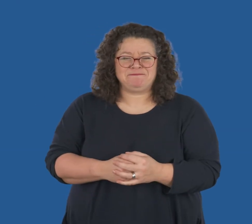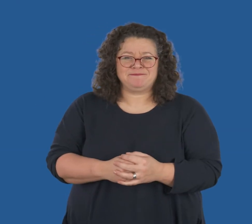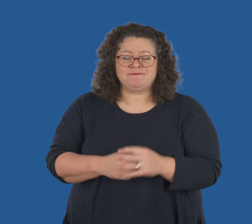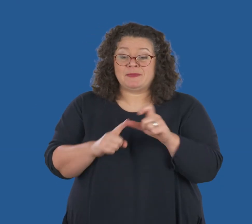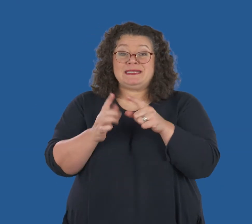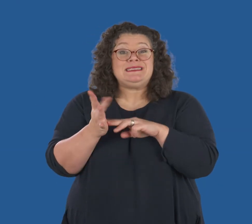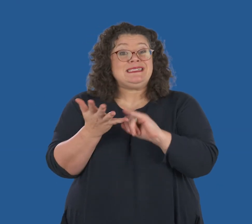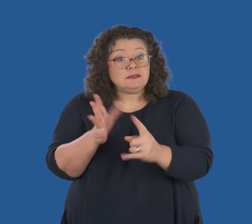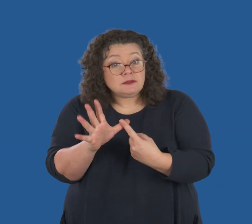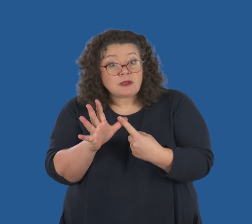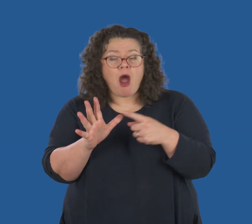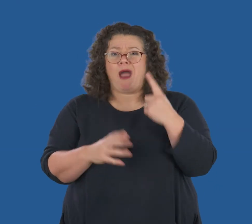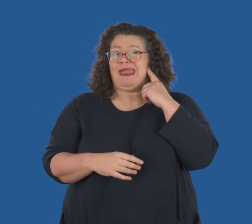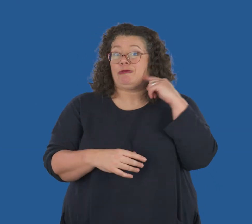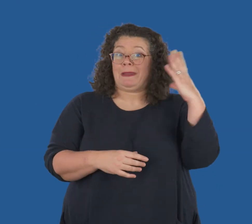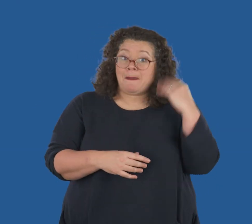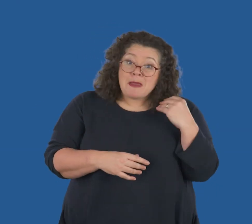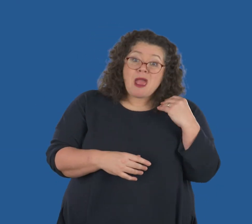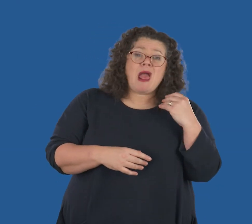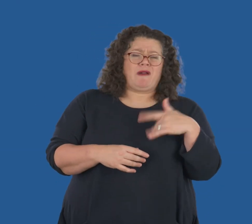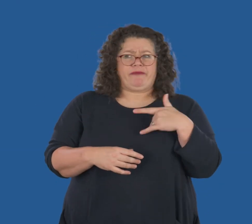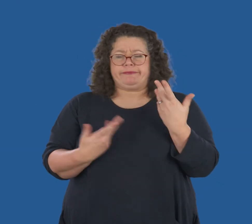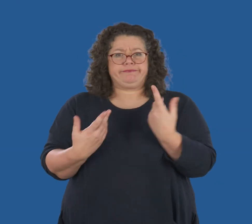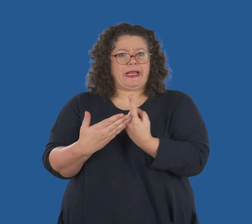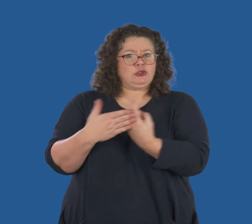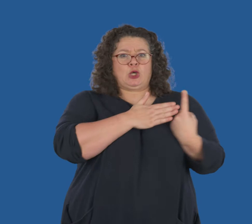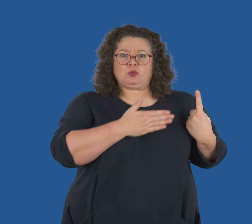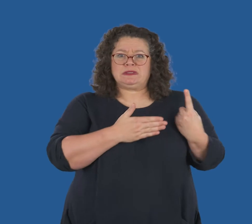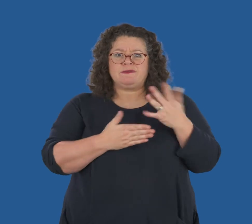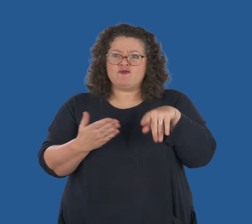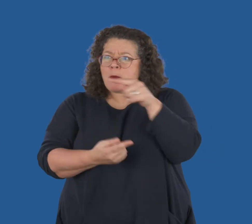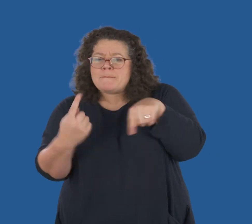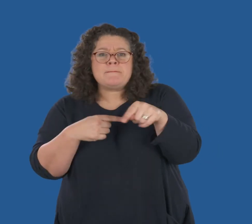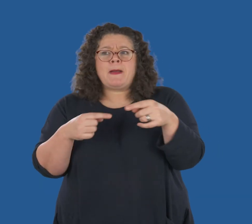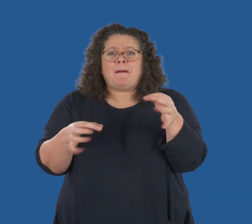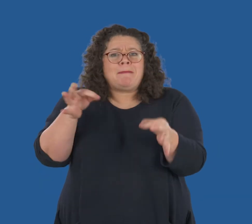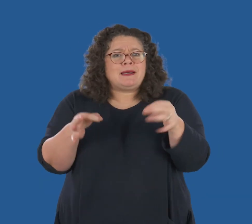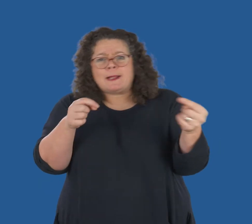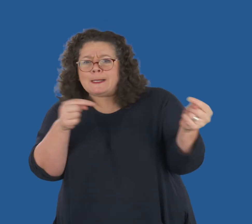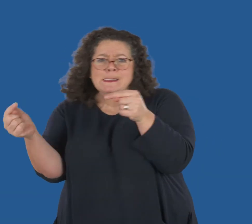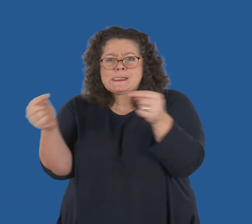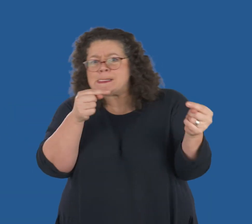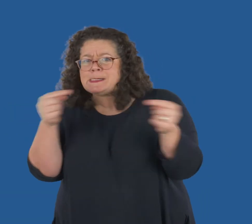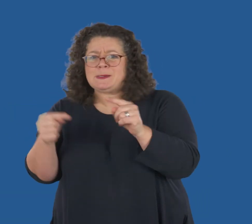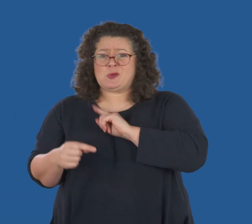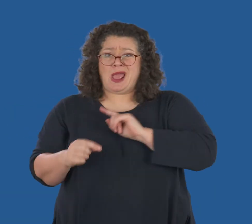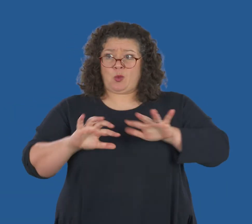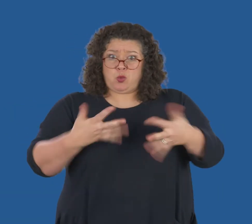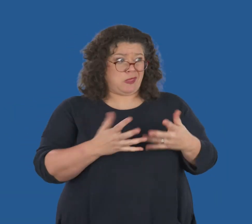gan Denisa nam ar ei chliw ac mae'n teimlo ei bod wedi heithrio rhag hystyngau oherwydd ei bod hi heb